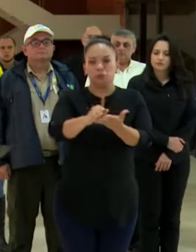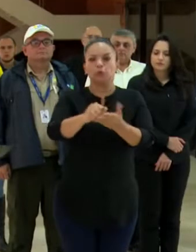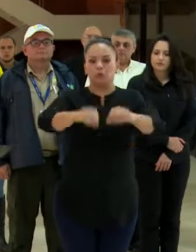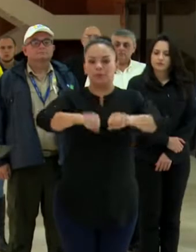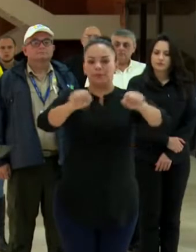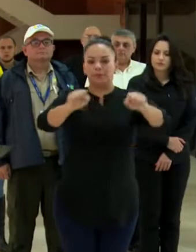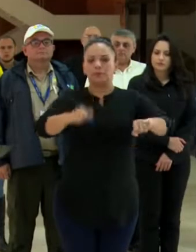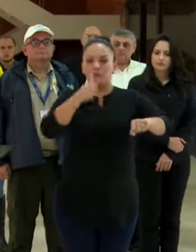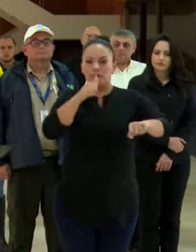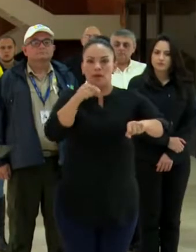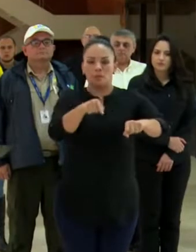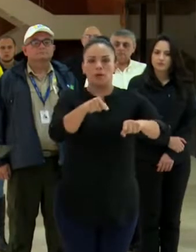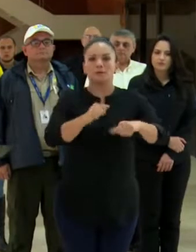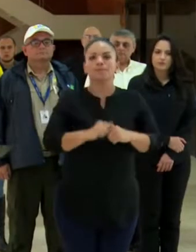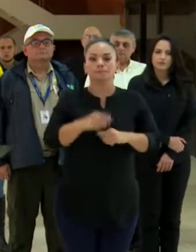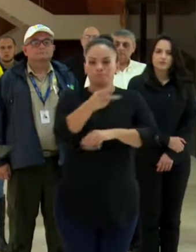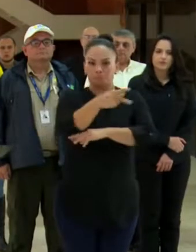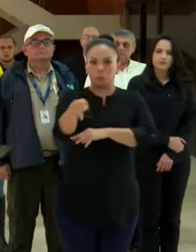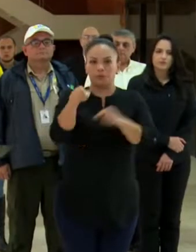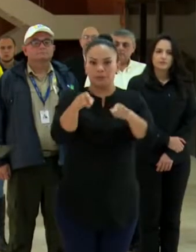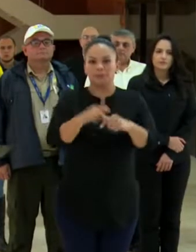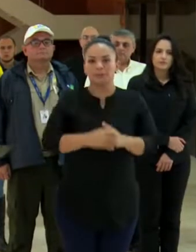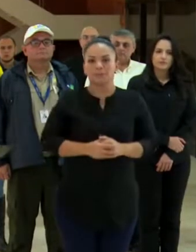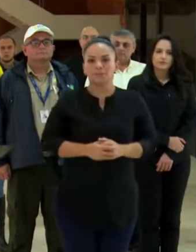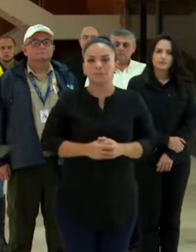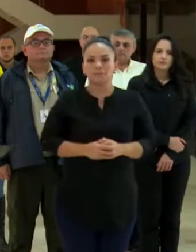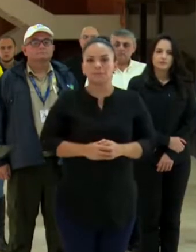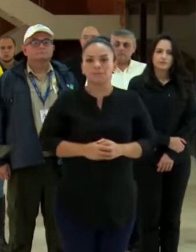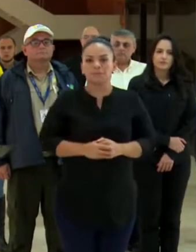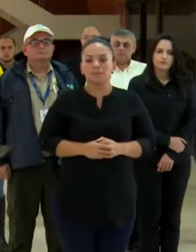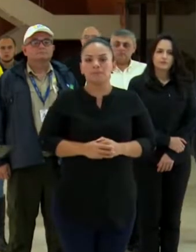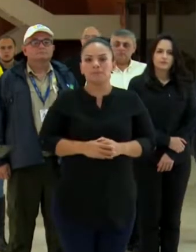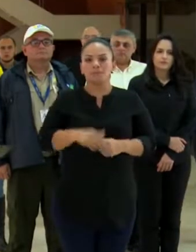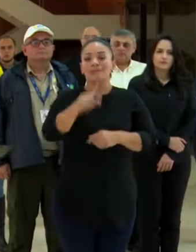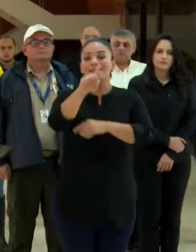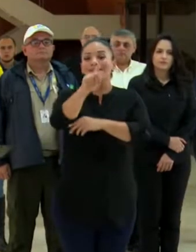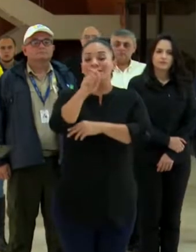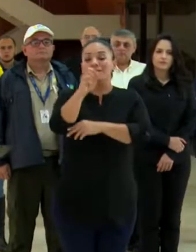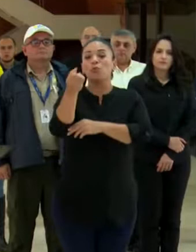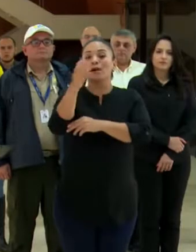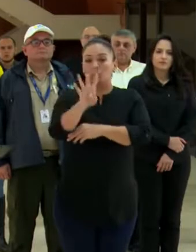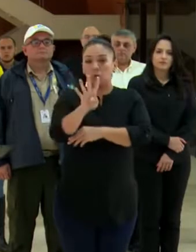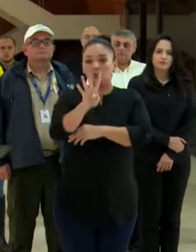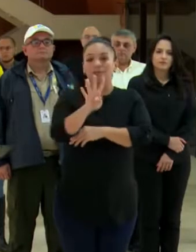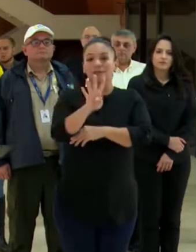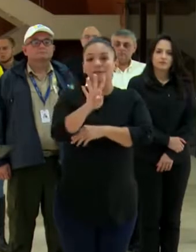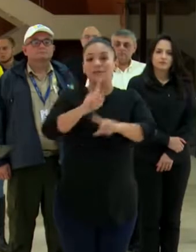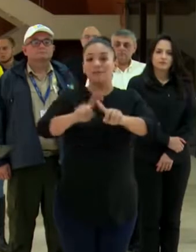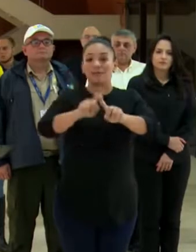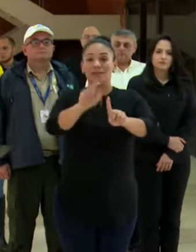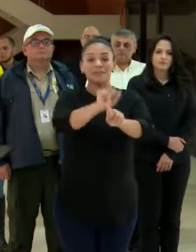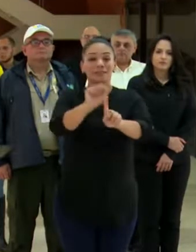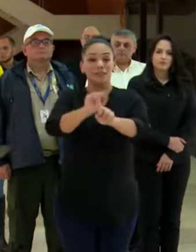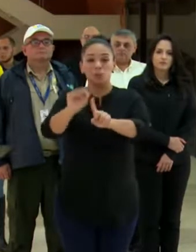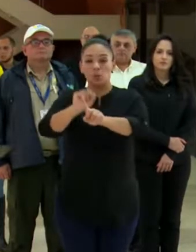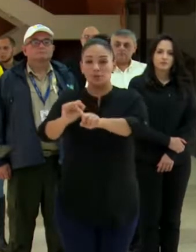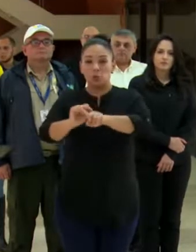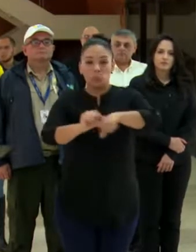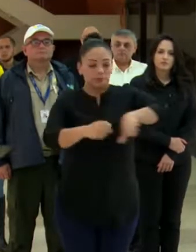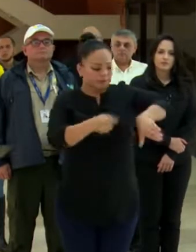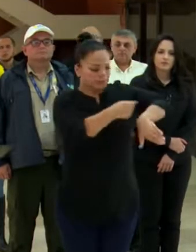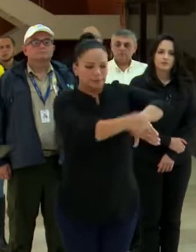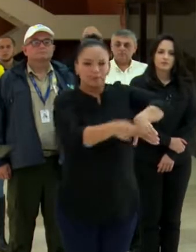en Punta Arenas. Hay 114 incidentes reportados en todo el